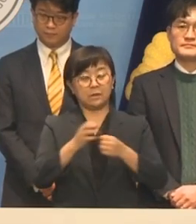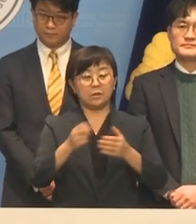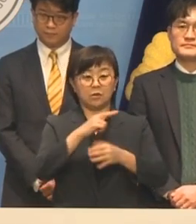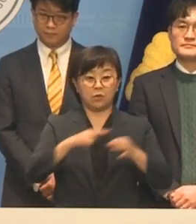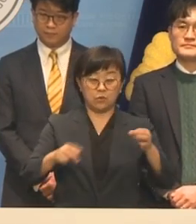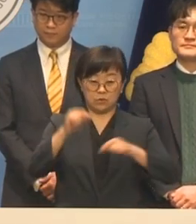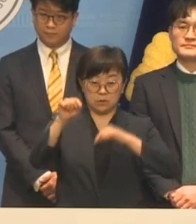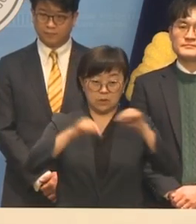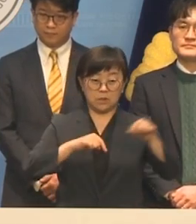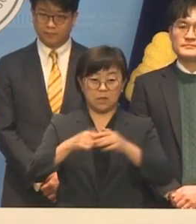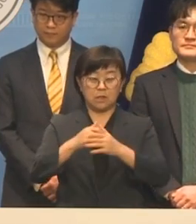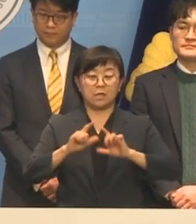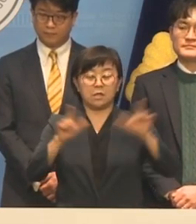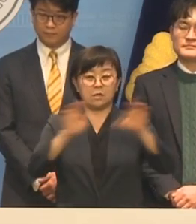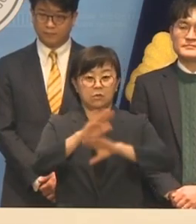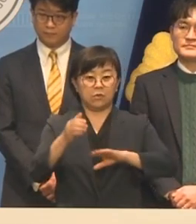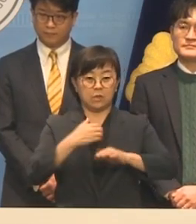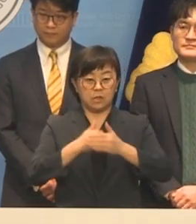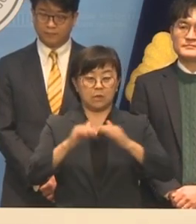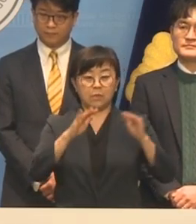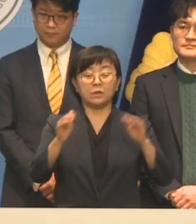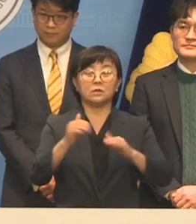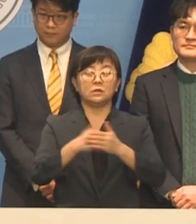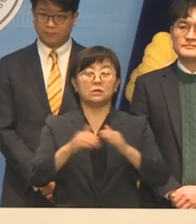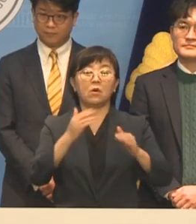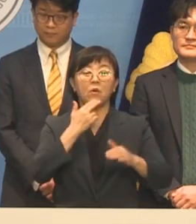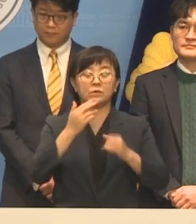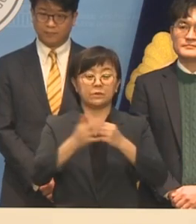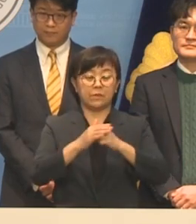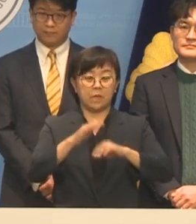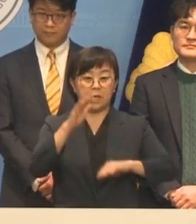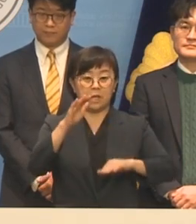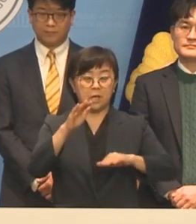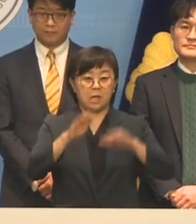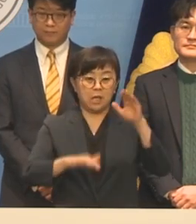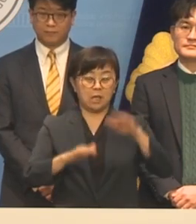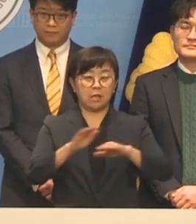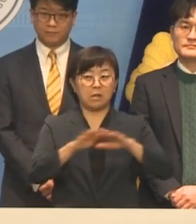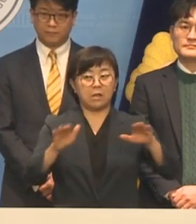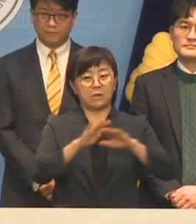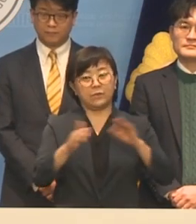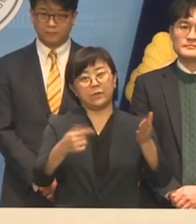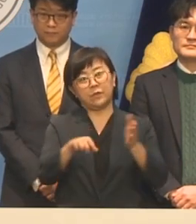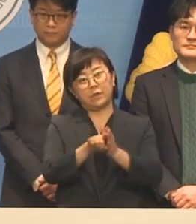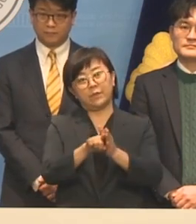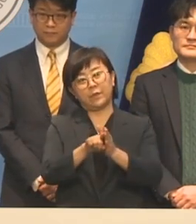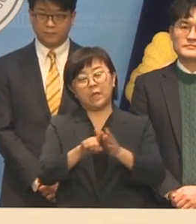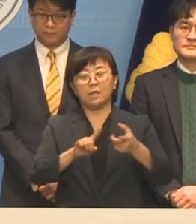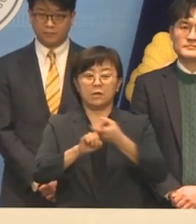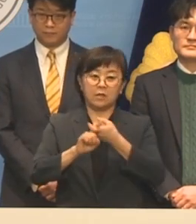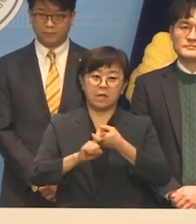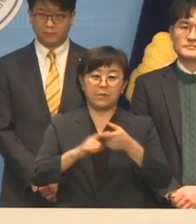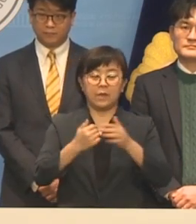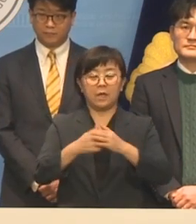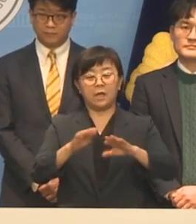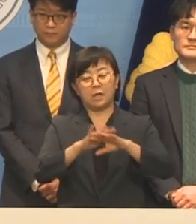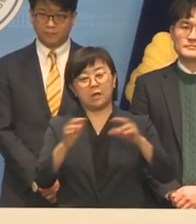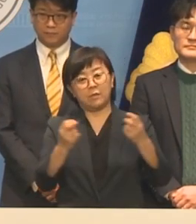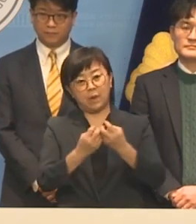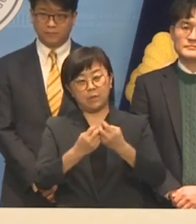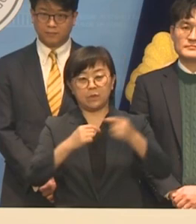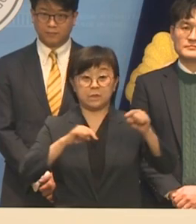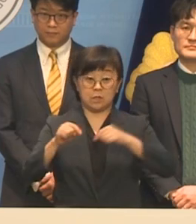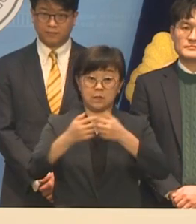정치에서 기후위기와 불평등 해소, 자치분권의 가치 아래 만들어갈 연합의 대안정치에